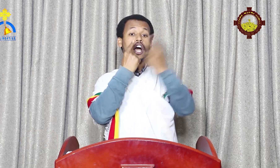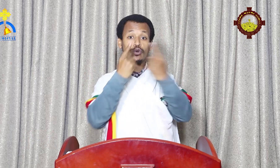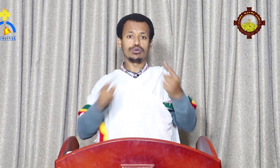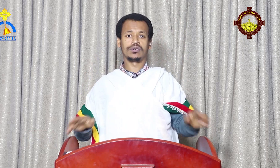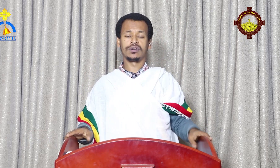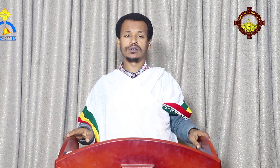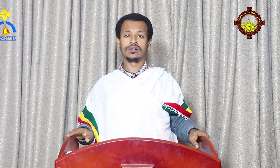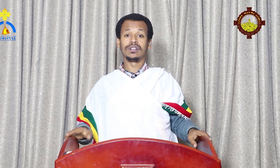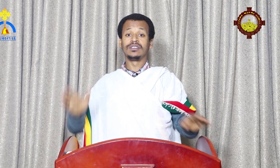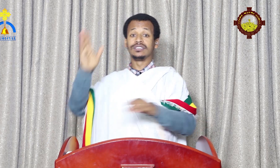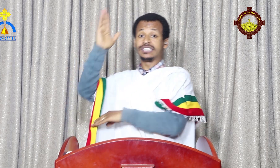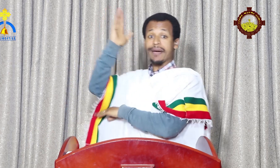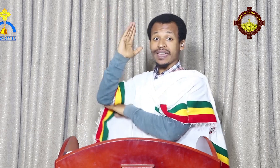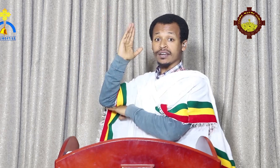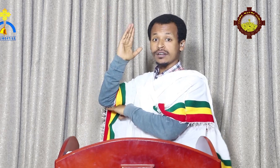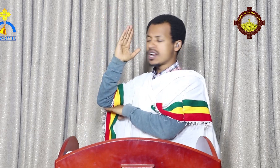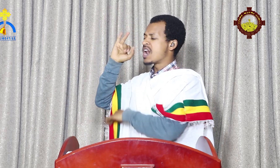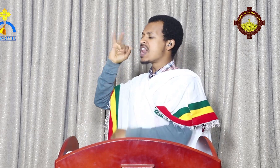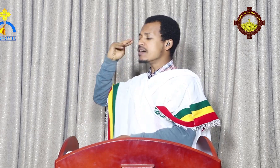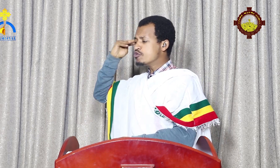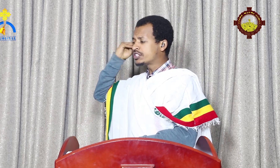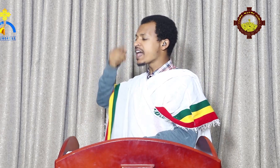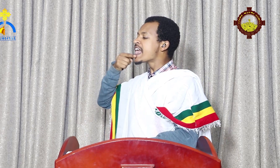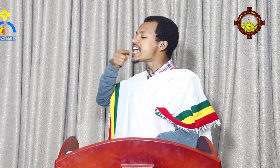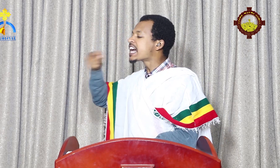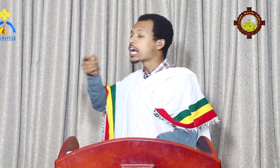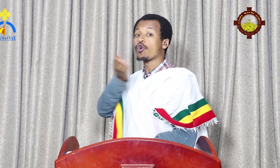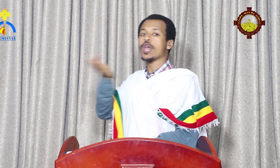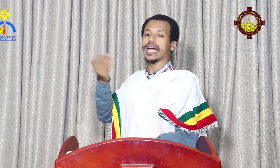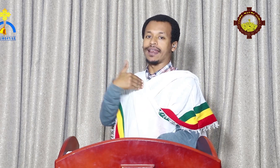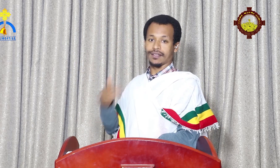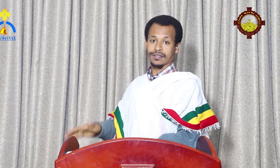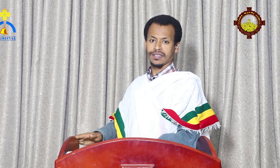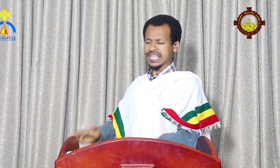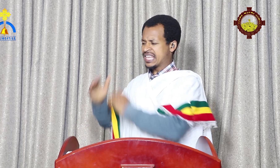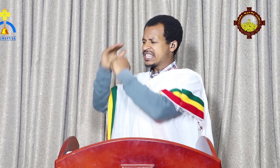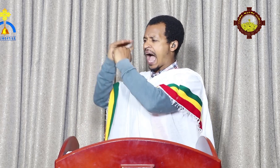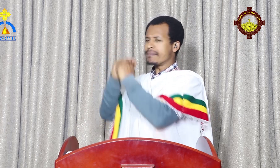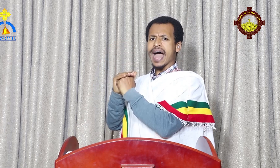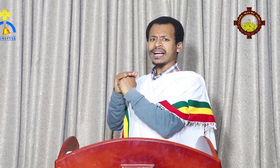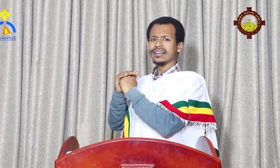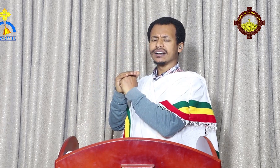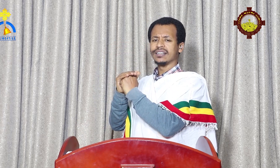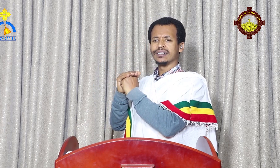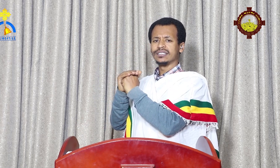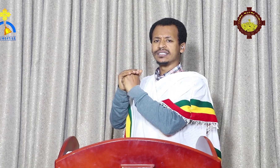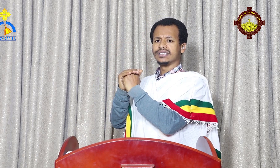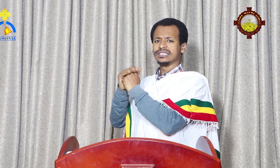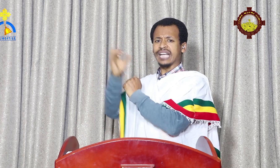ሲነጋገሩ እግዚአብሔር ለሙሴ የነገረው ነገር አለ። የአምላክ